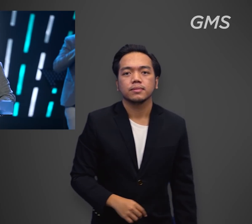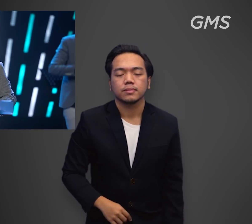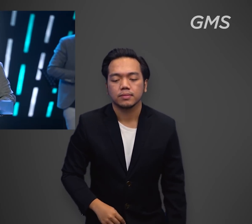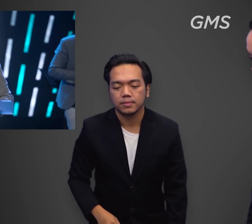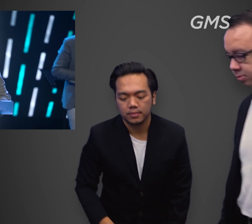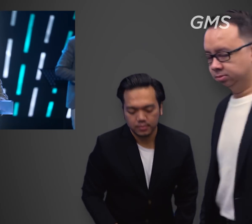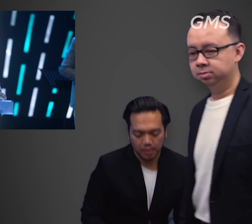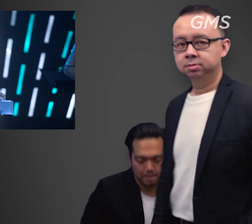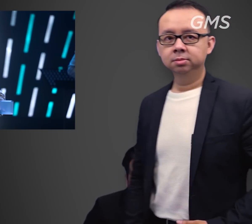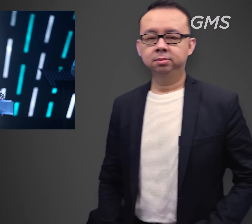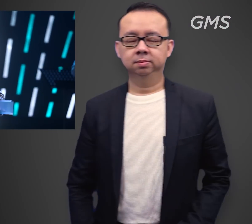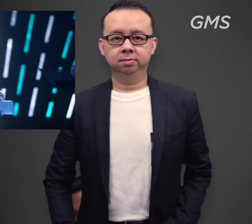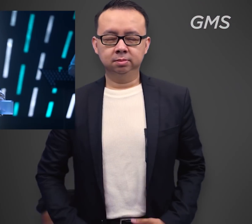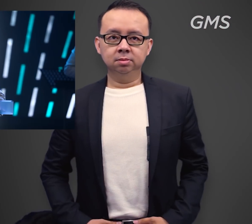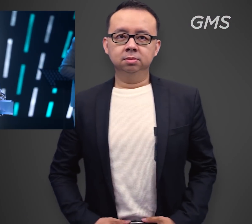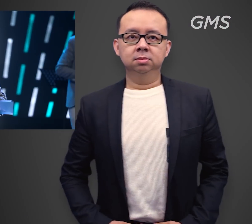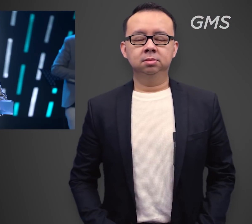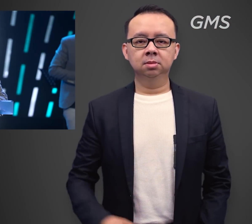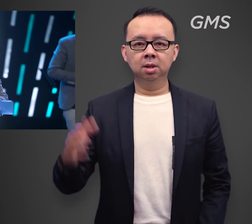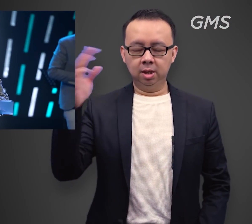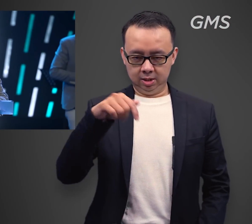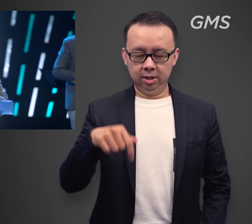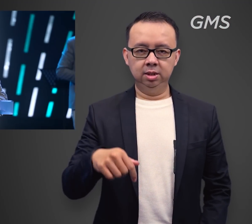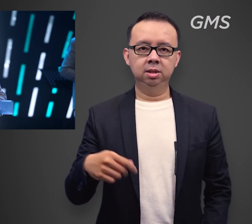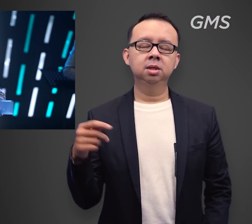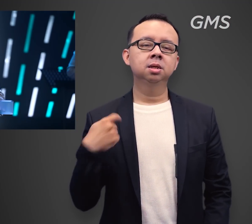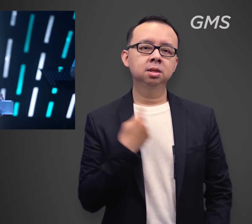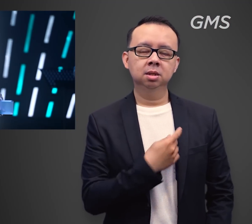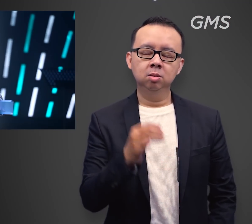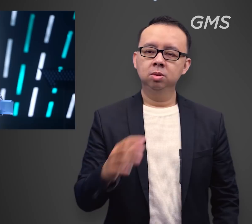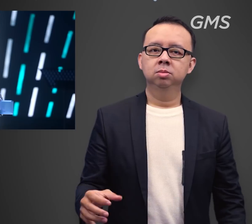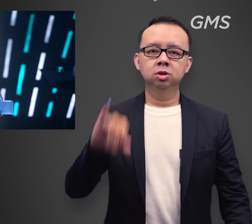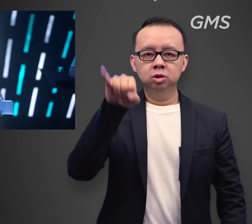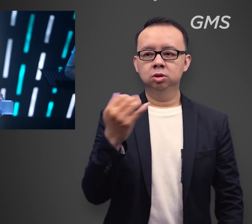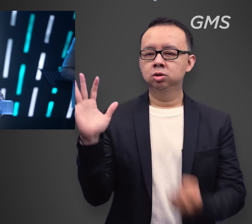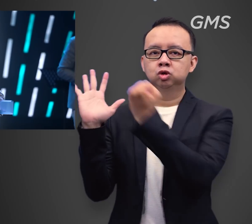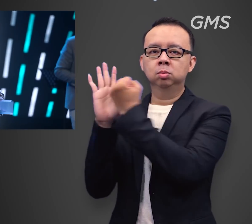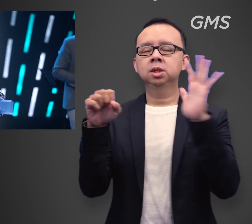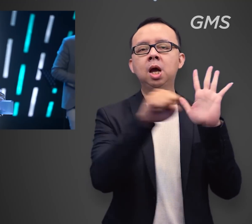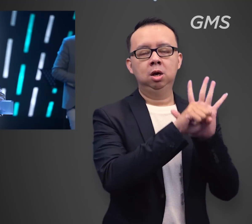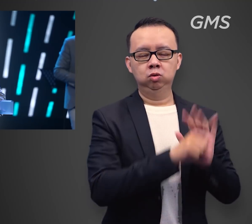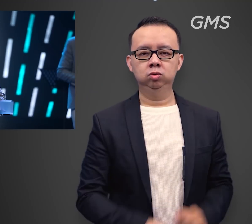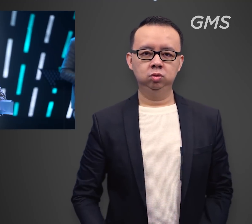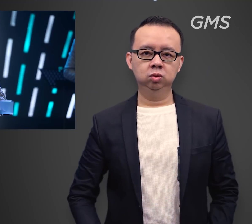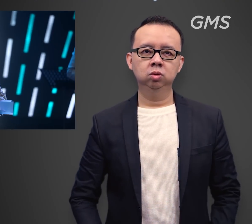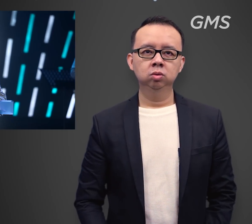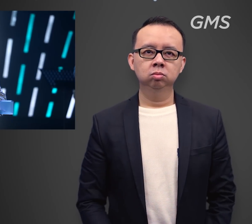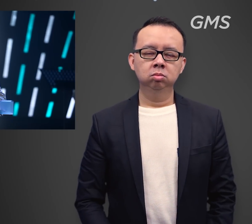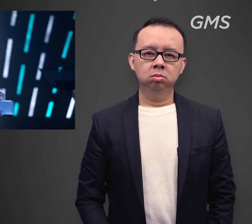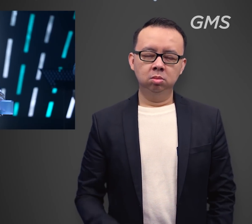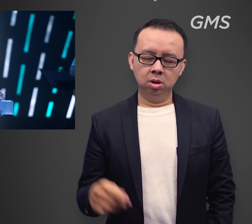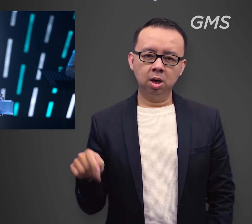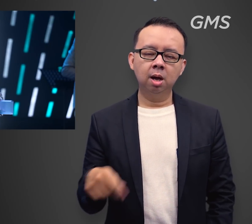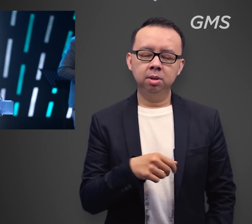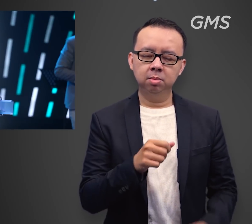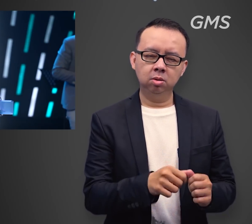Biar hari ini ketika kami boleh memperingati Jumat Agung, bukan seperti biasa kami melakukannya,